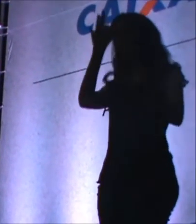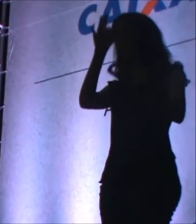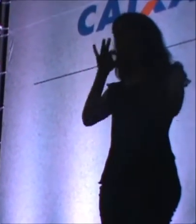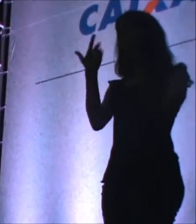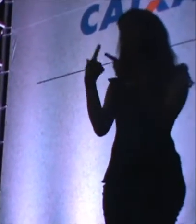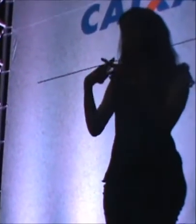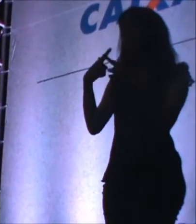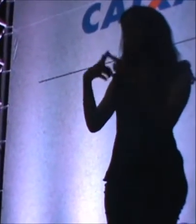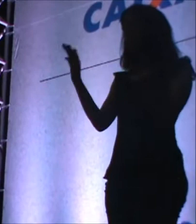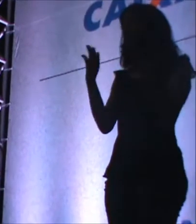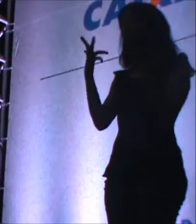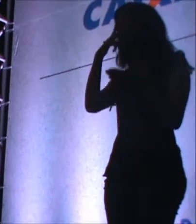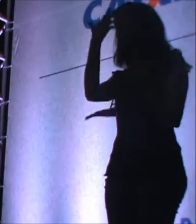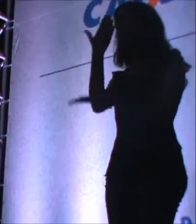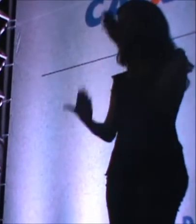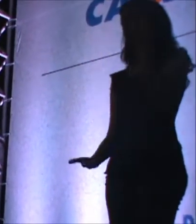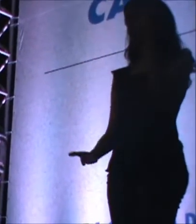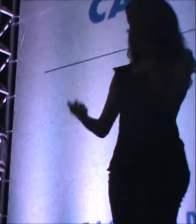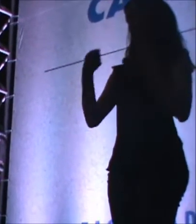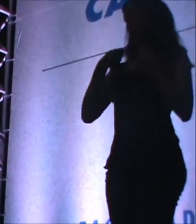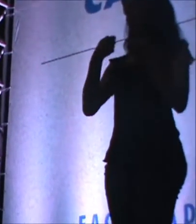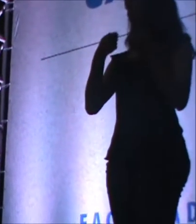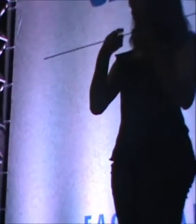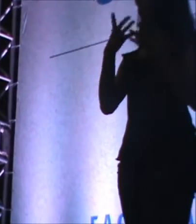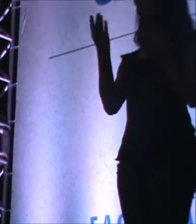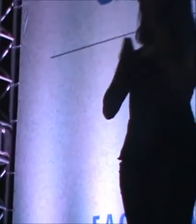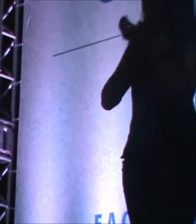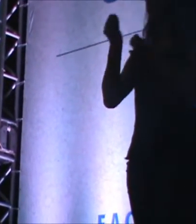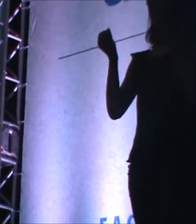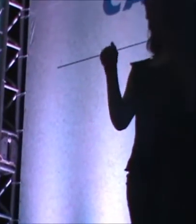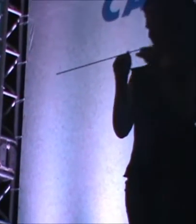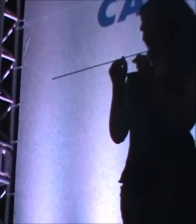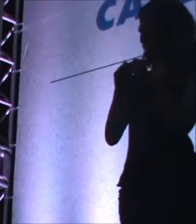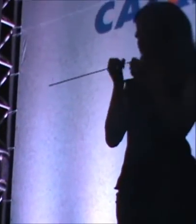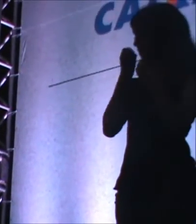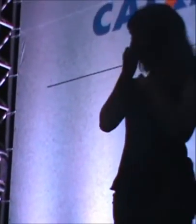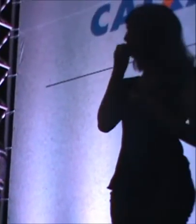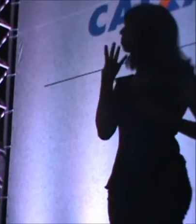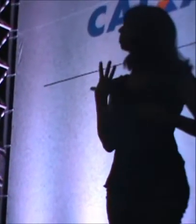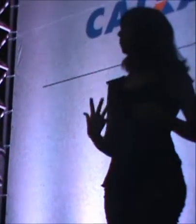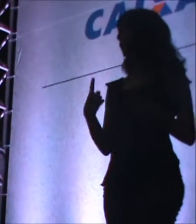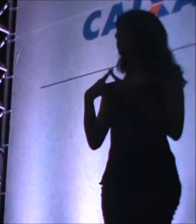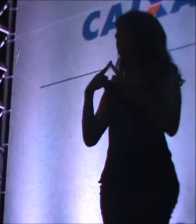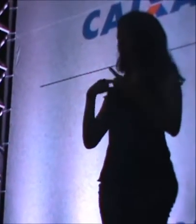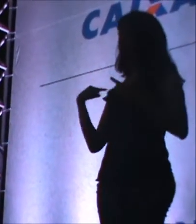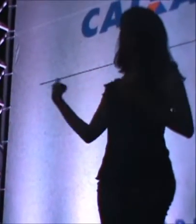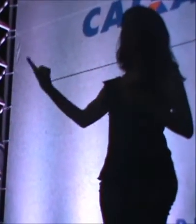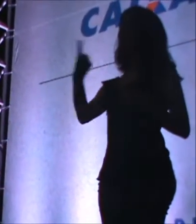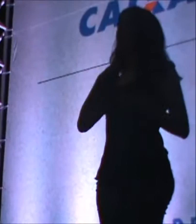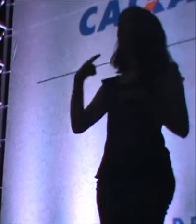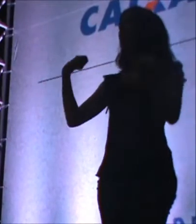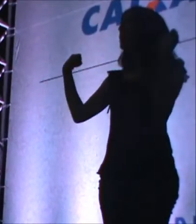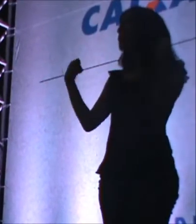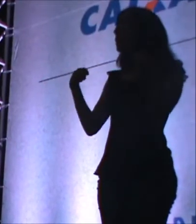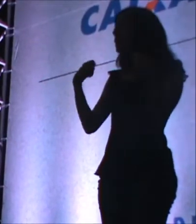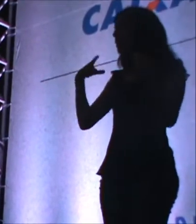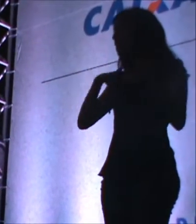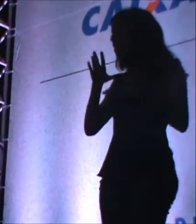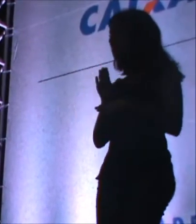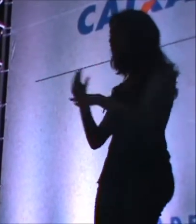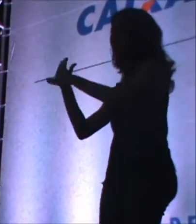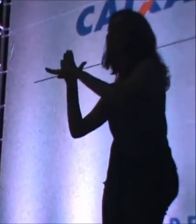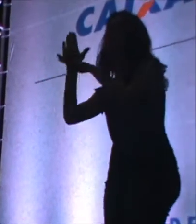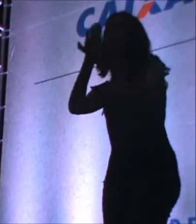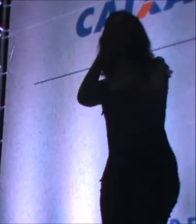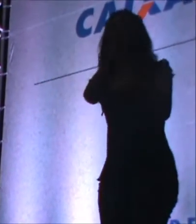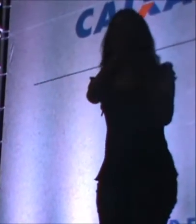perdeu o controle. E isso é muito bom, porque todos nós podemos ser